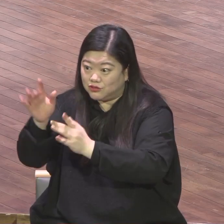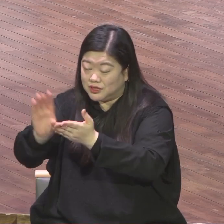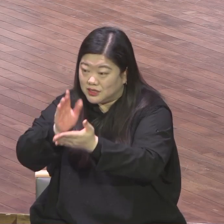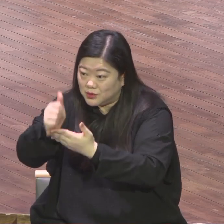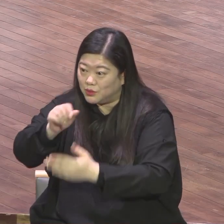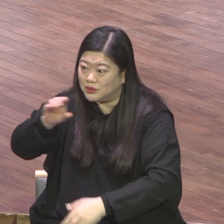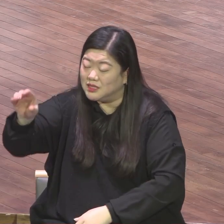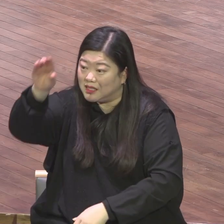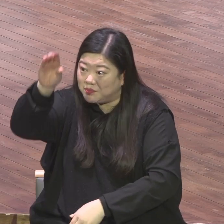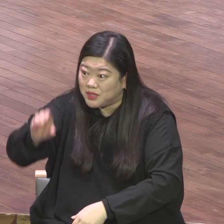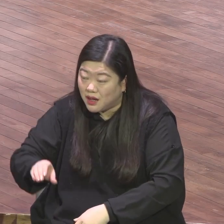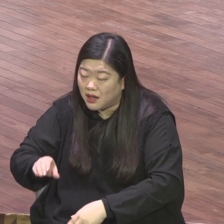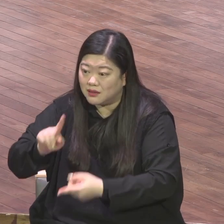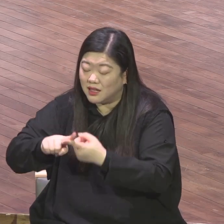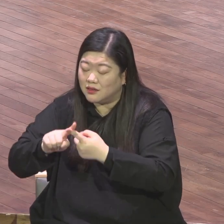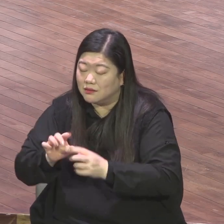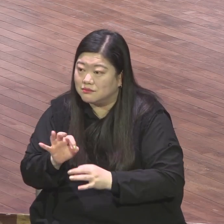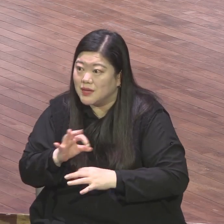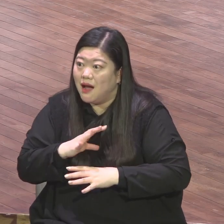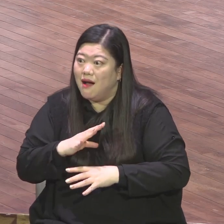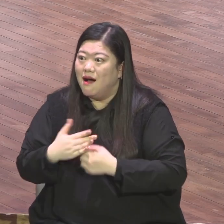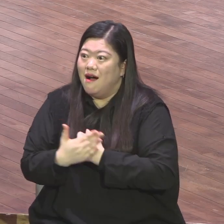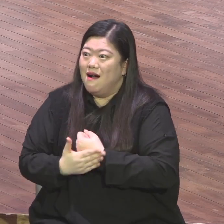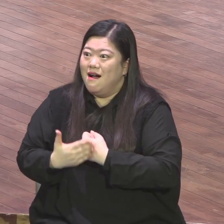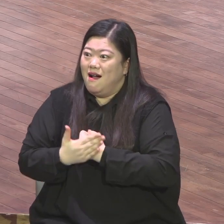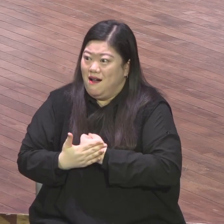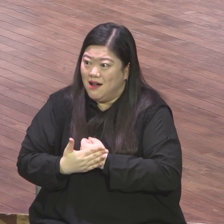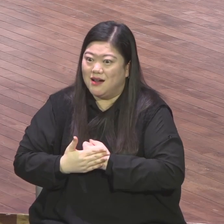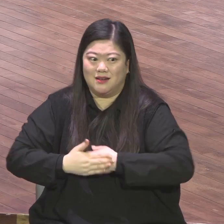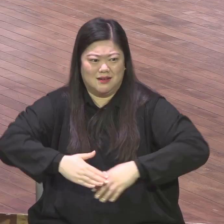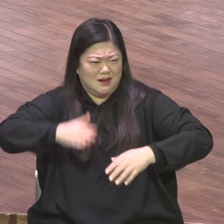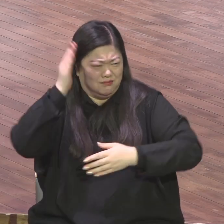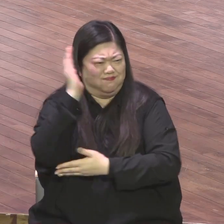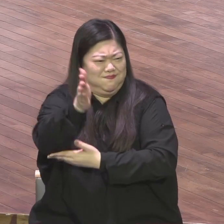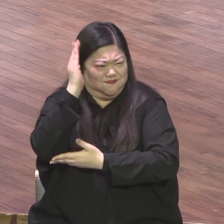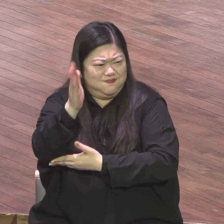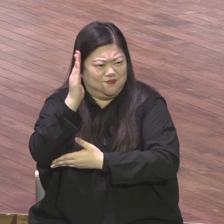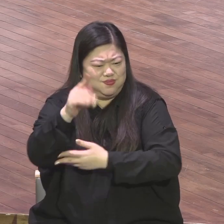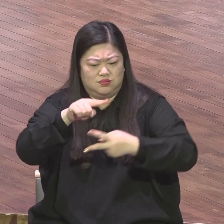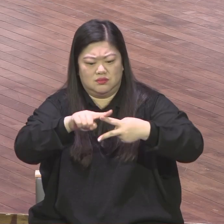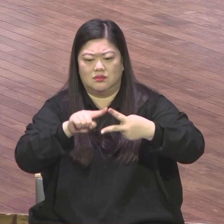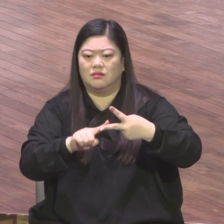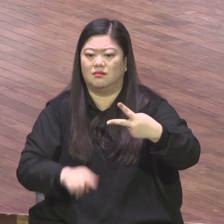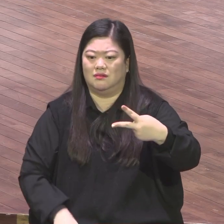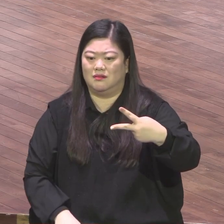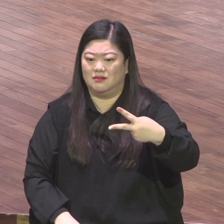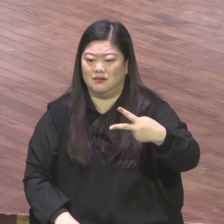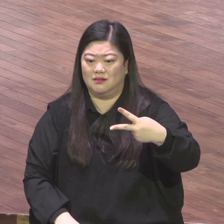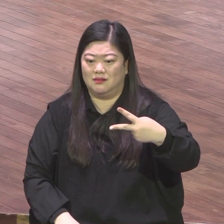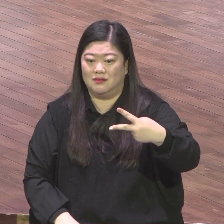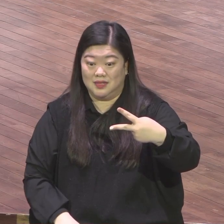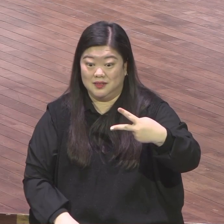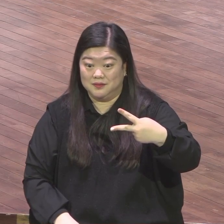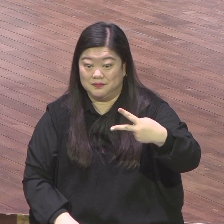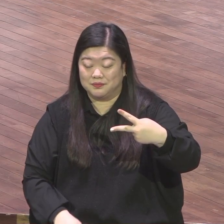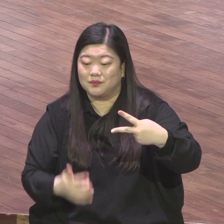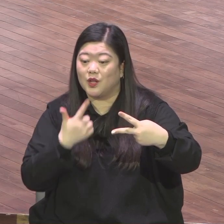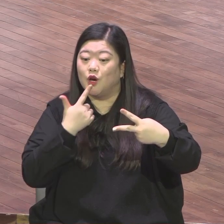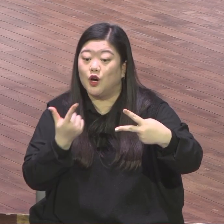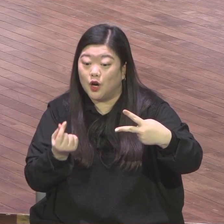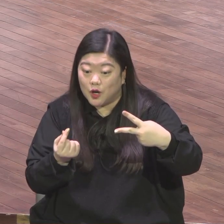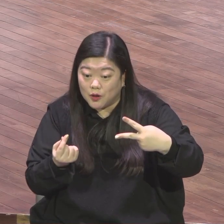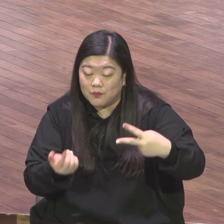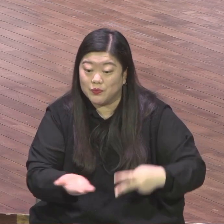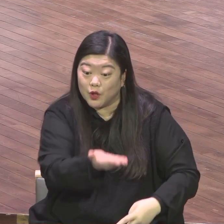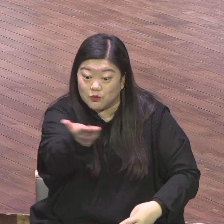이 부활을 막 힘차게 증거했습니다. 자, 우리도 사도들처럼 각자 개인